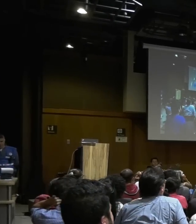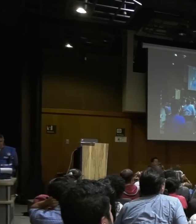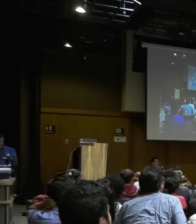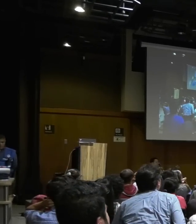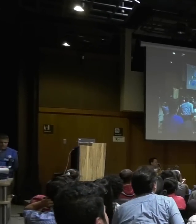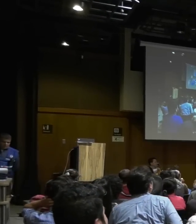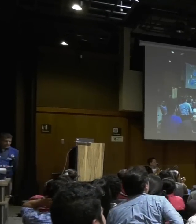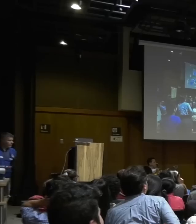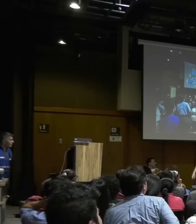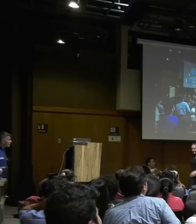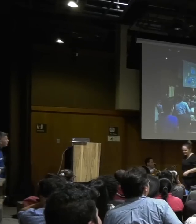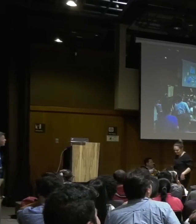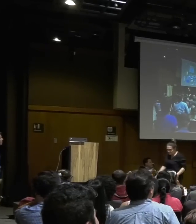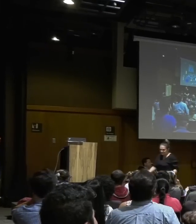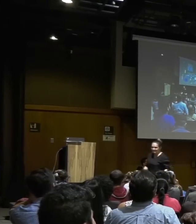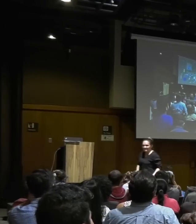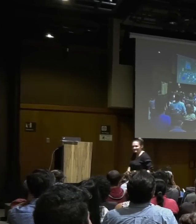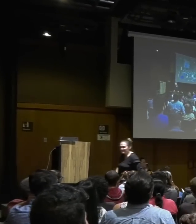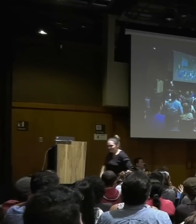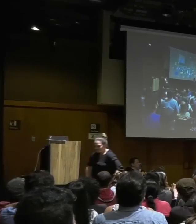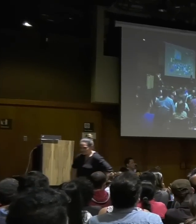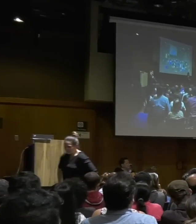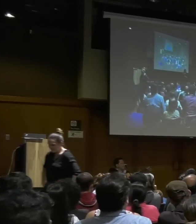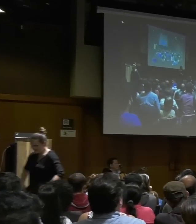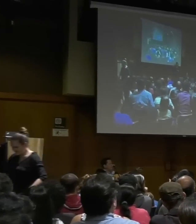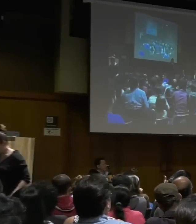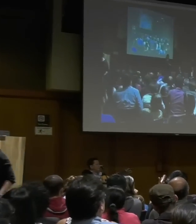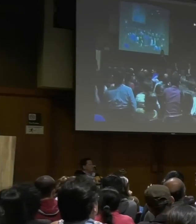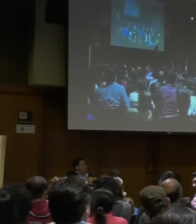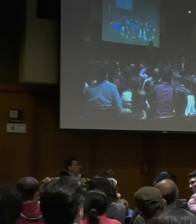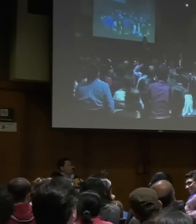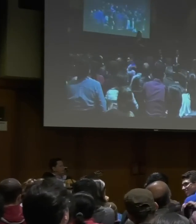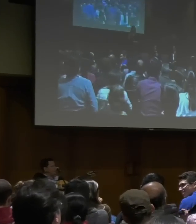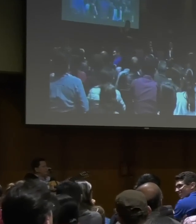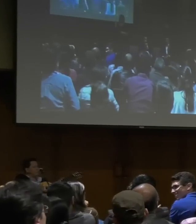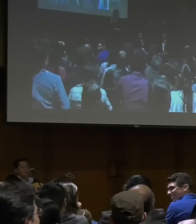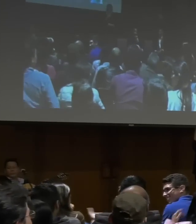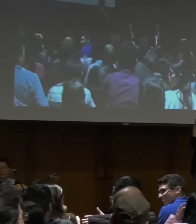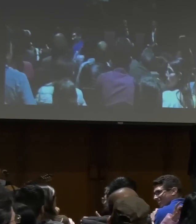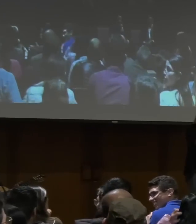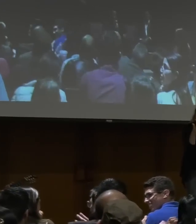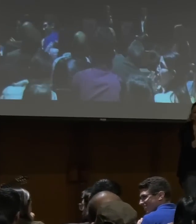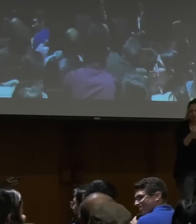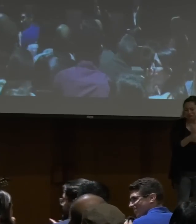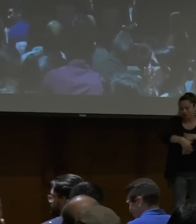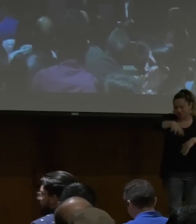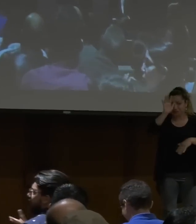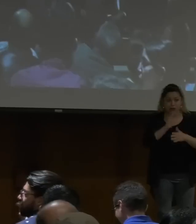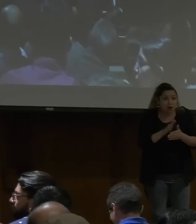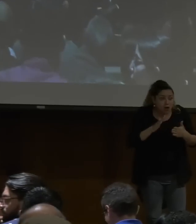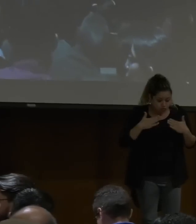Desafortunadamente el tiempo es corto. La historia de Leandro tiene para cortar que da miedo. O sea, es fascinante para mí